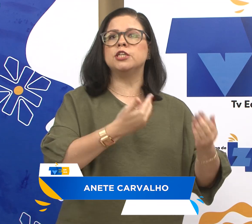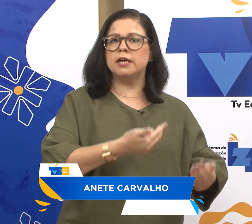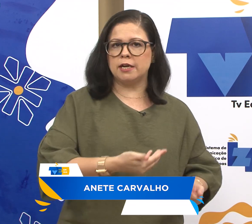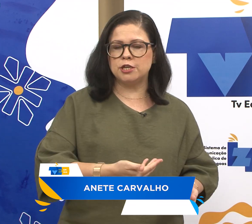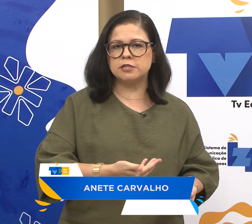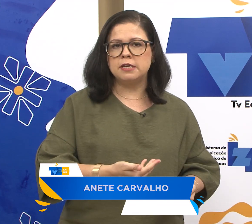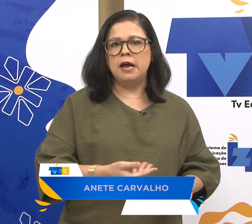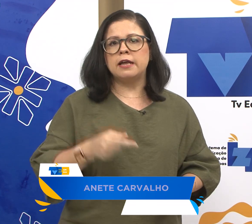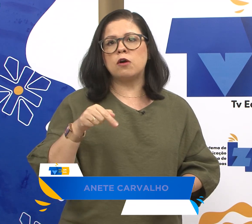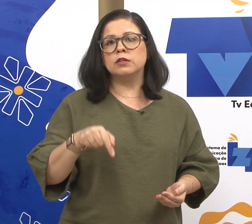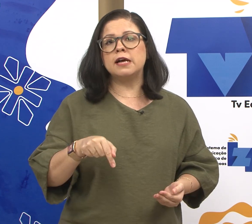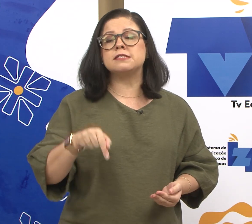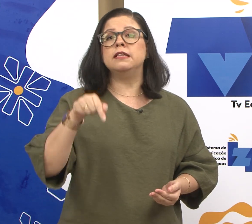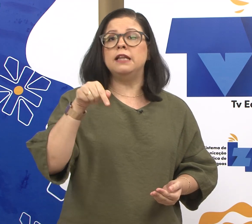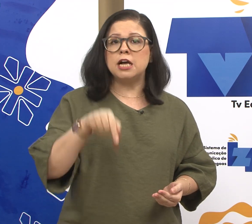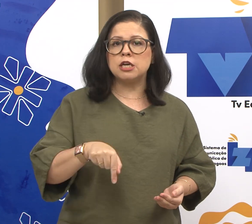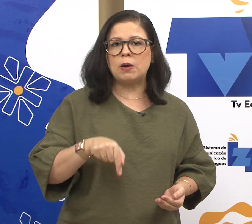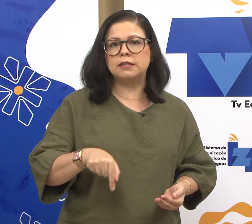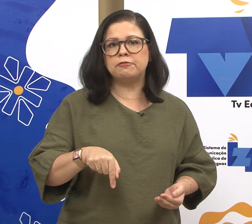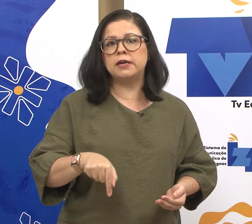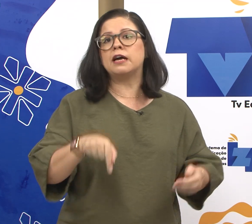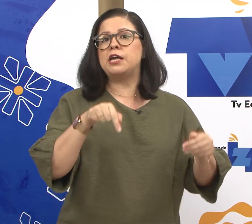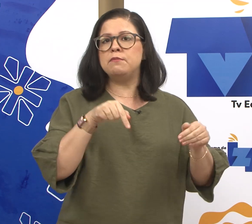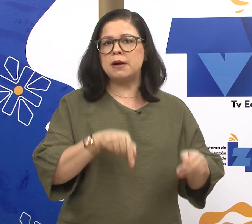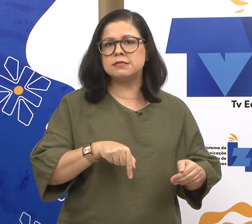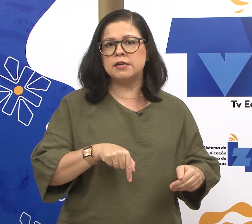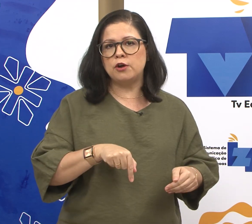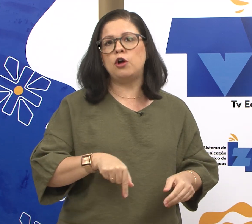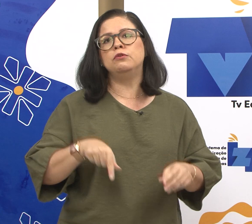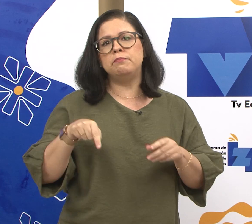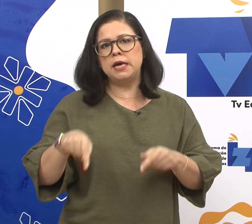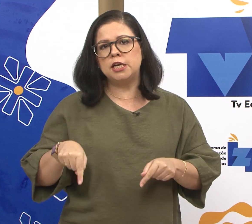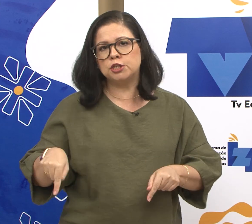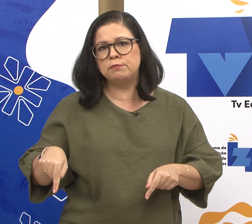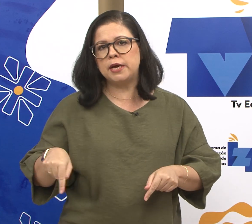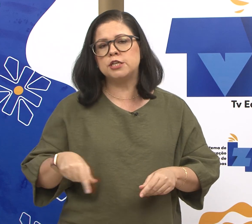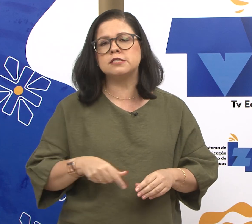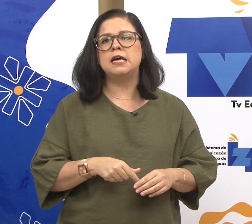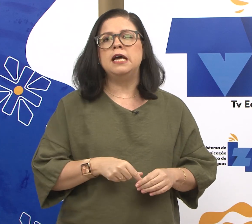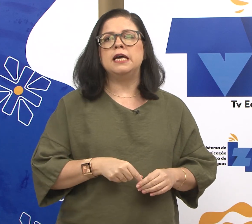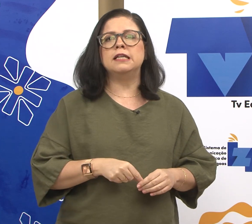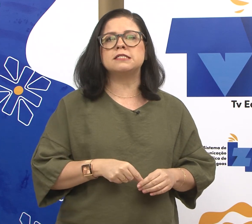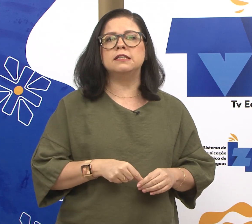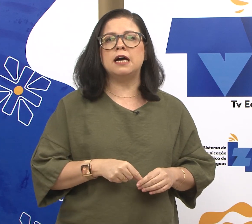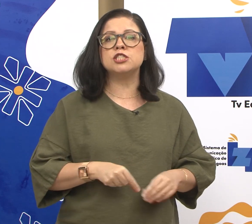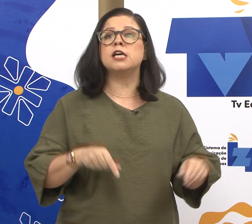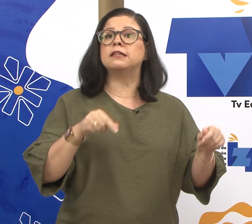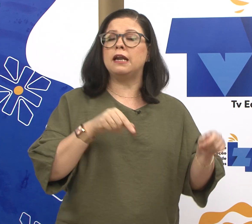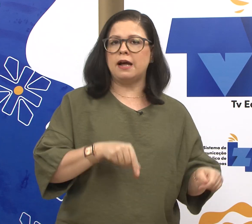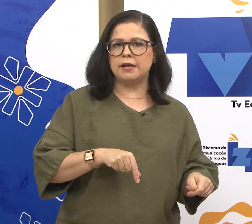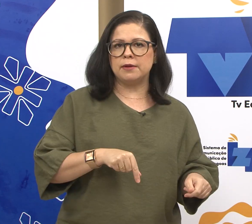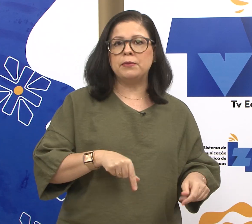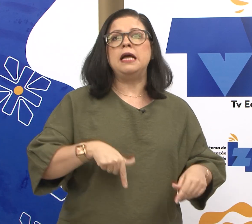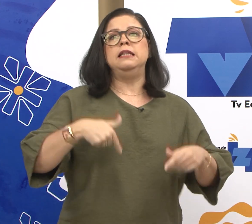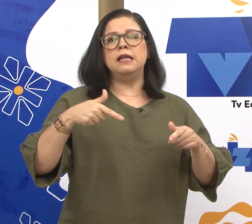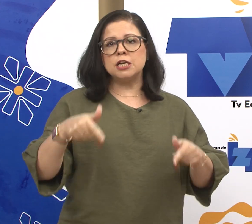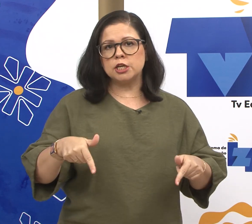itinerantes que acontecem nesta quarta-feira aqui em Maceió no Benedito Bentes e na cidade de Atalaia Nesta